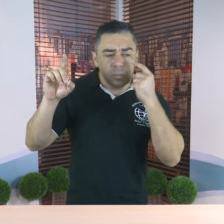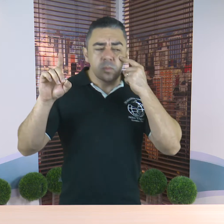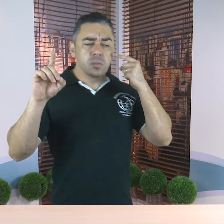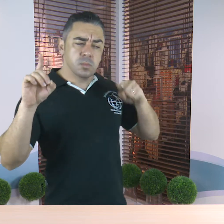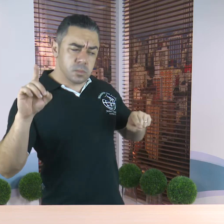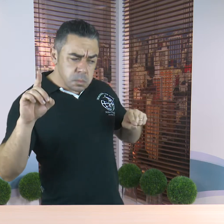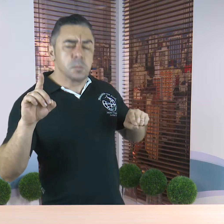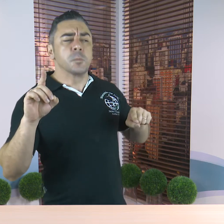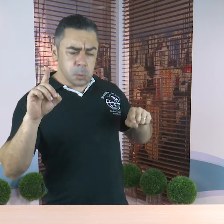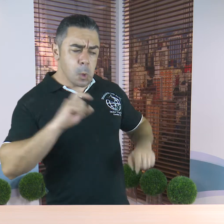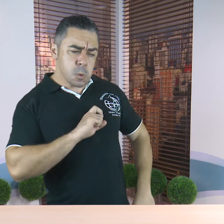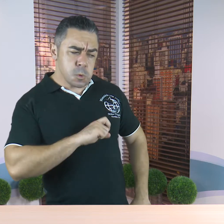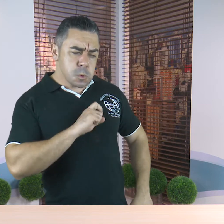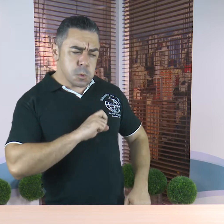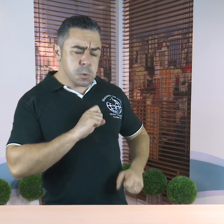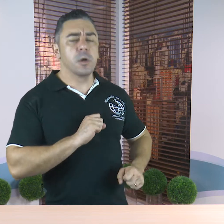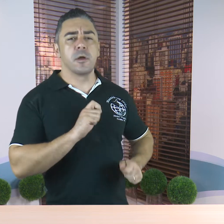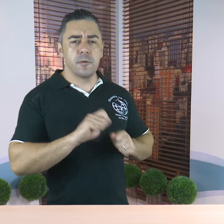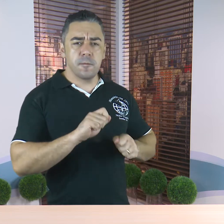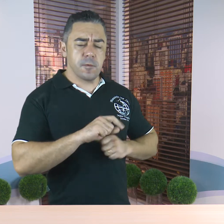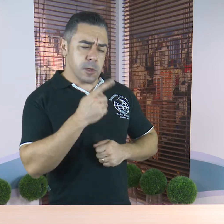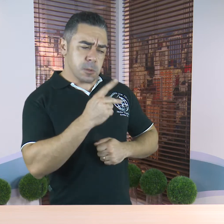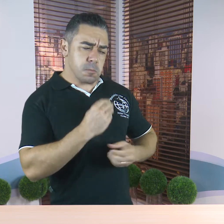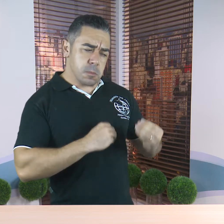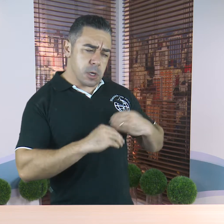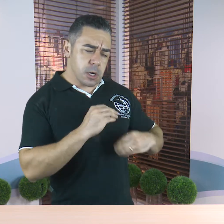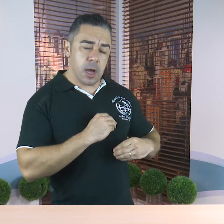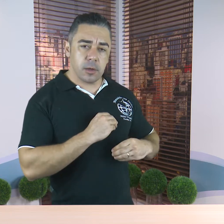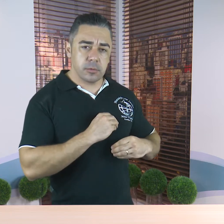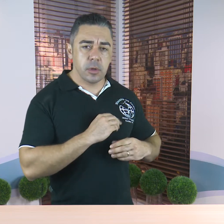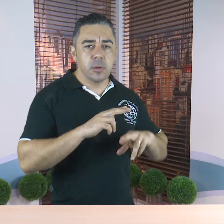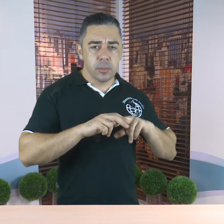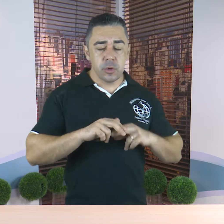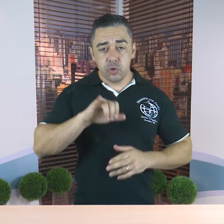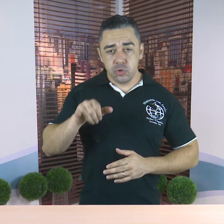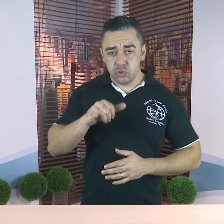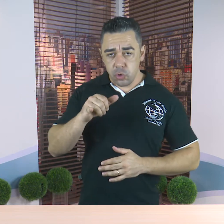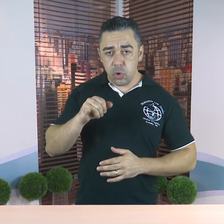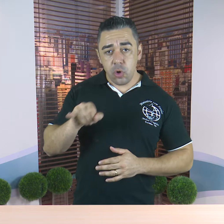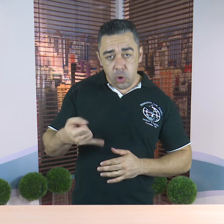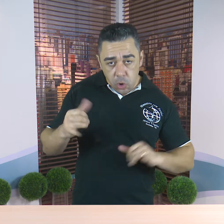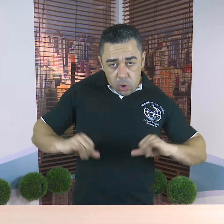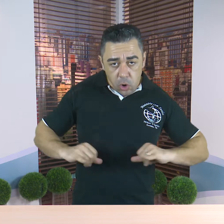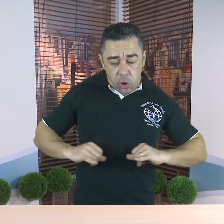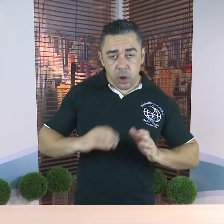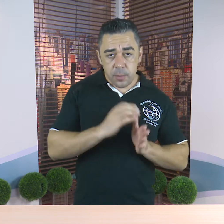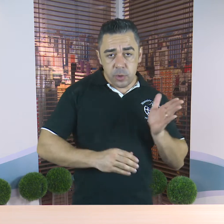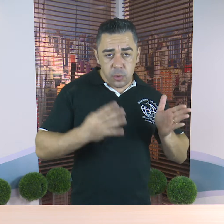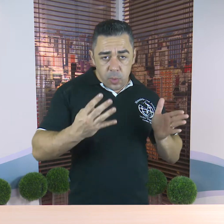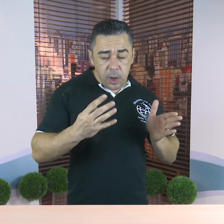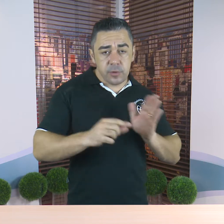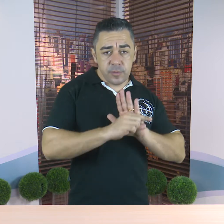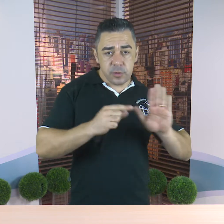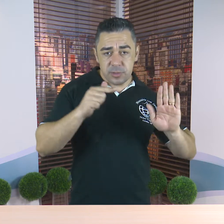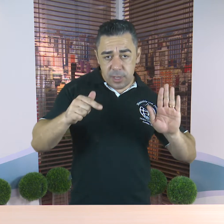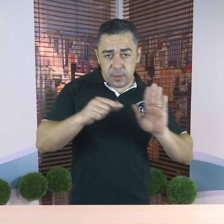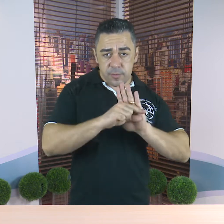mão da sua transgressão. Jó 4, 7 e 8. A verdade prática, a existência